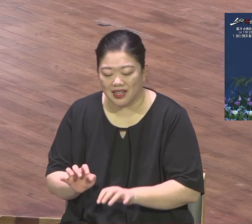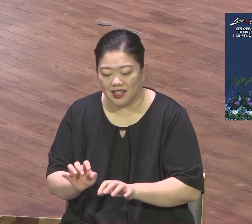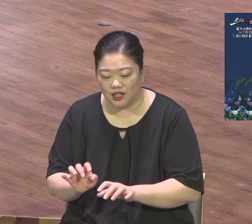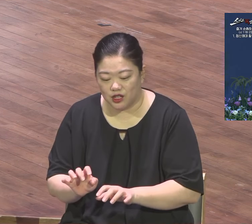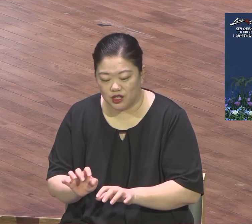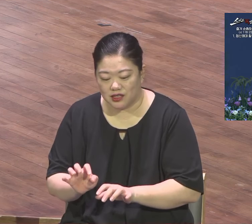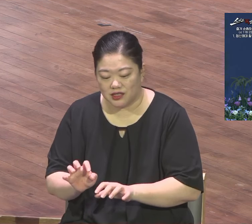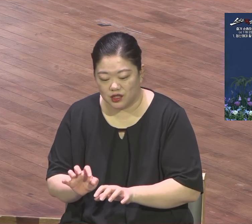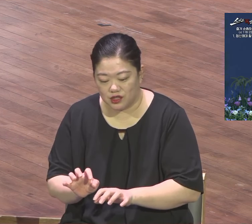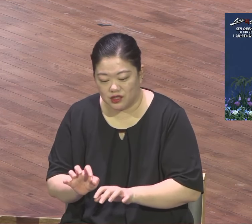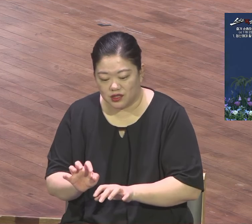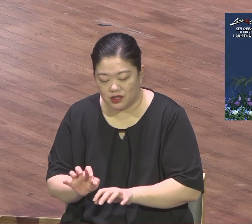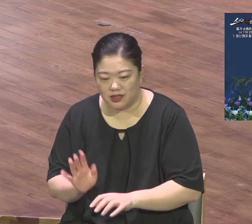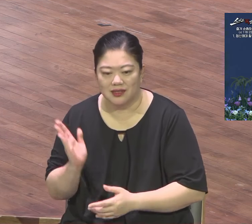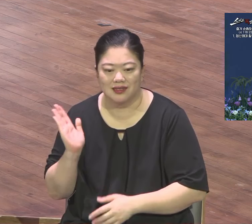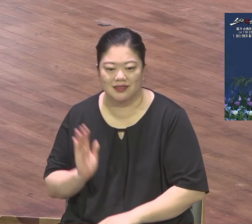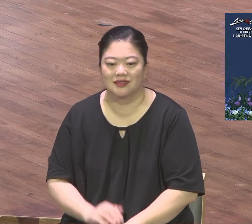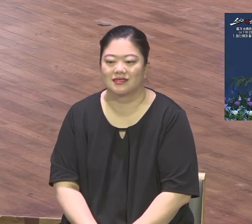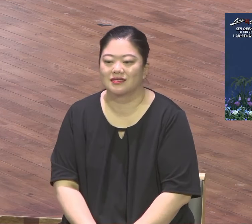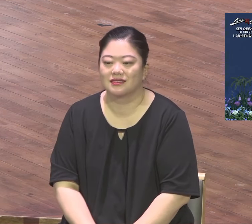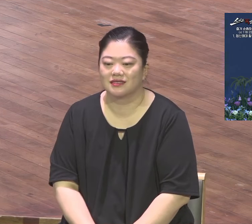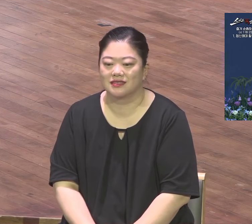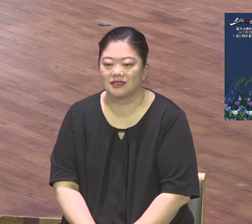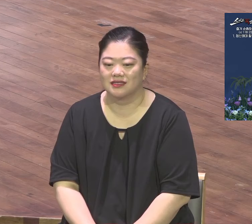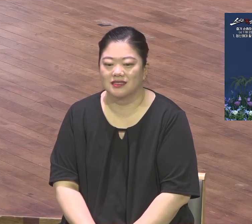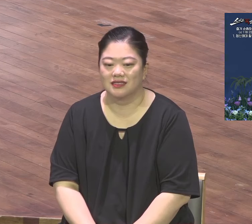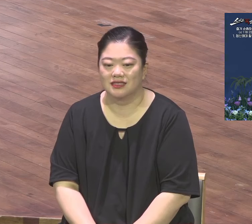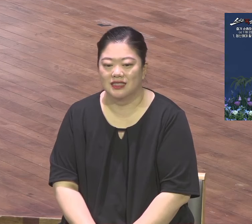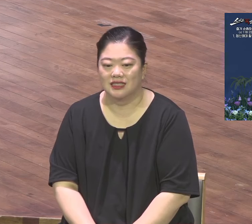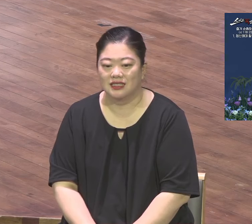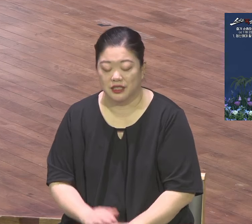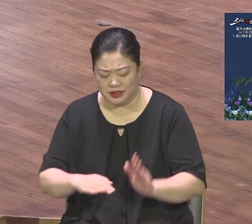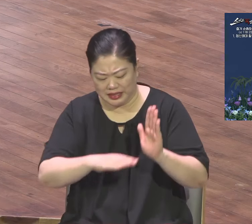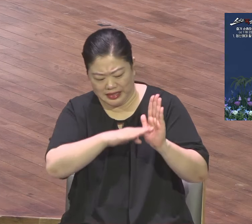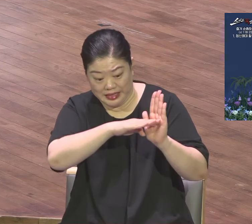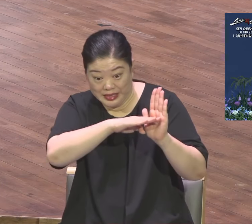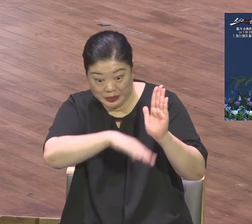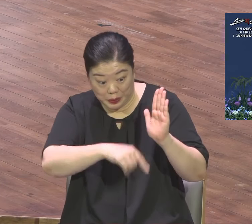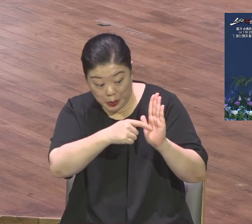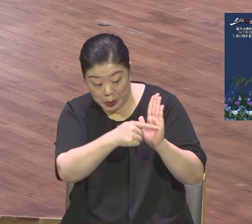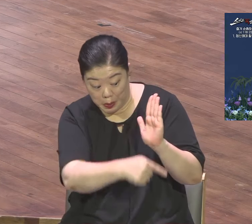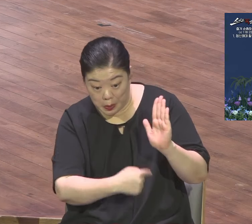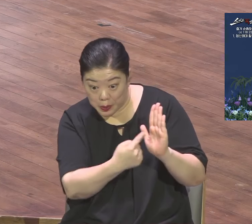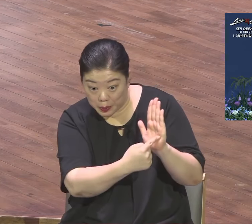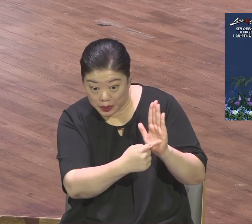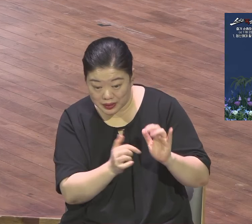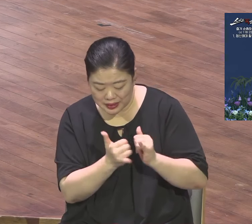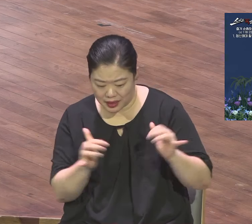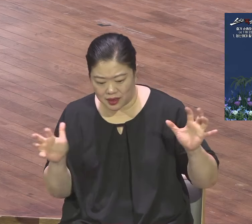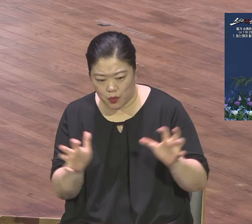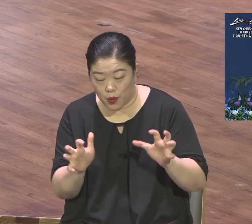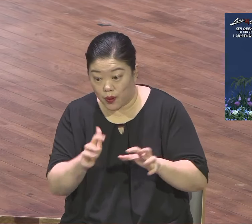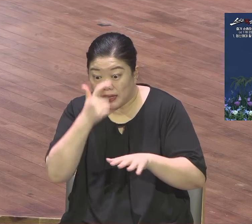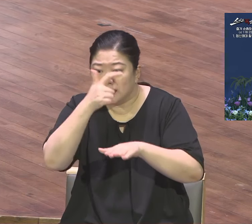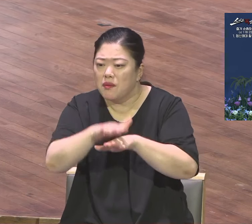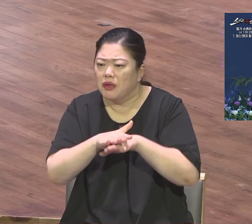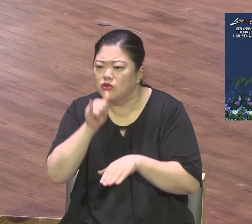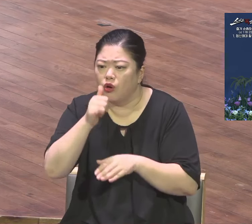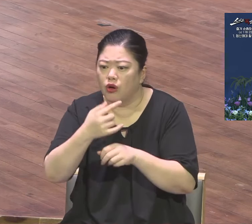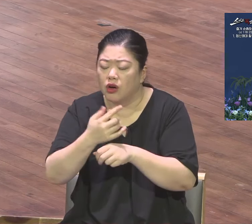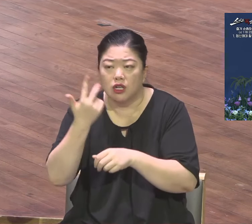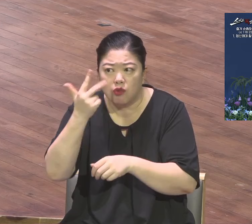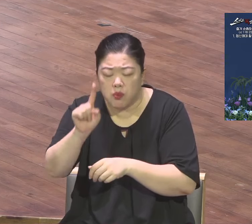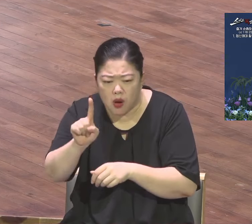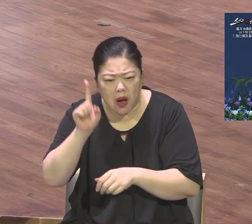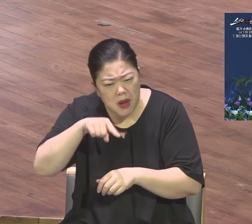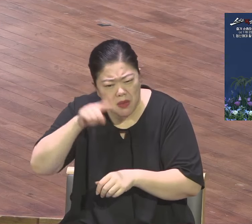남유다 백성들의 신앙생활은 지극히 뭐요? 형식화되어 있어요. 형식화.